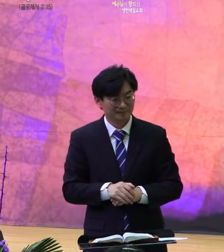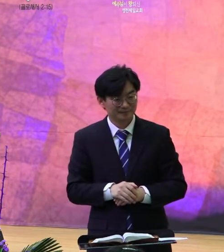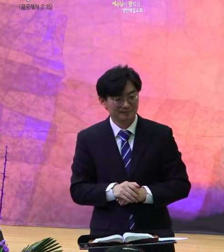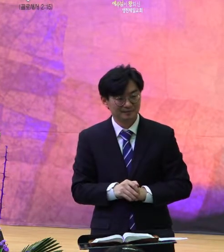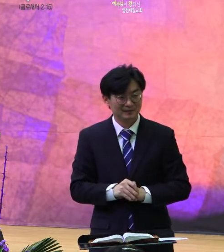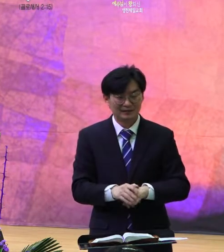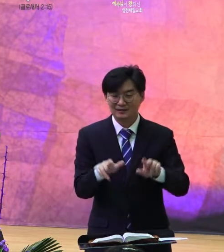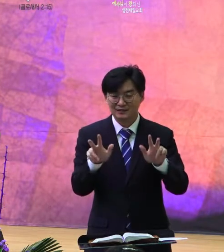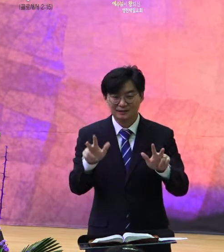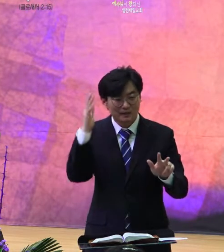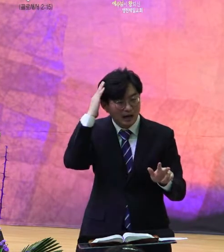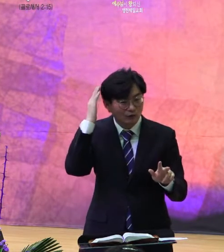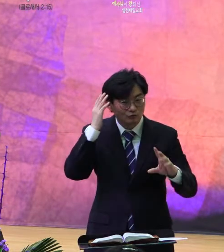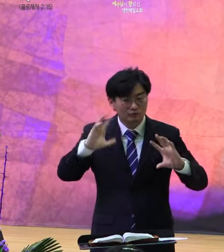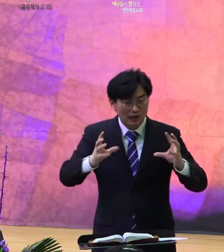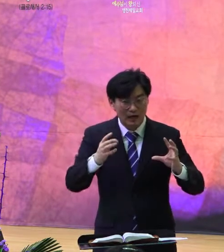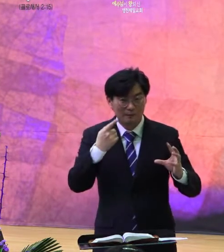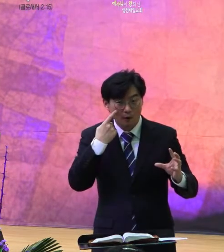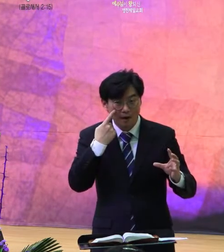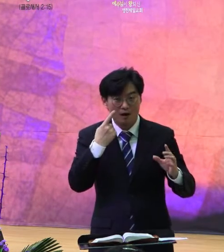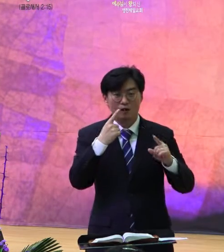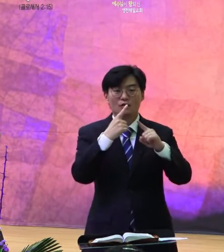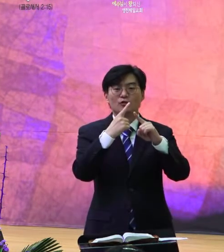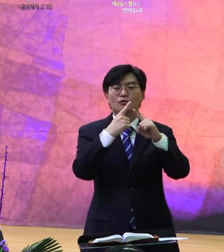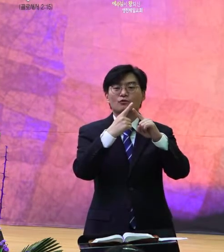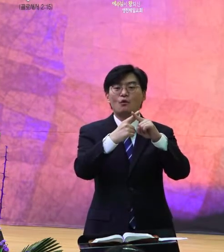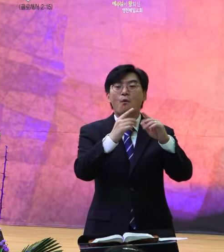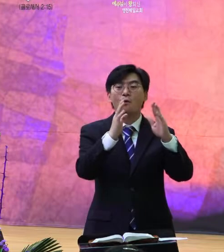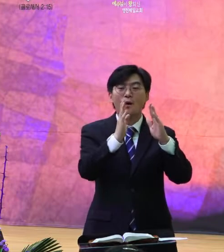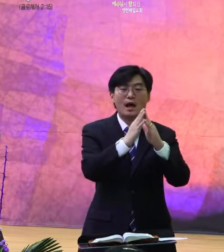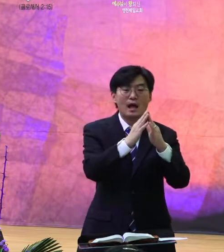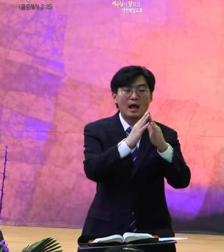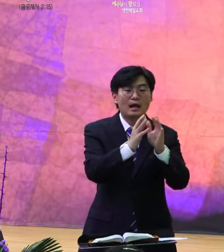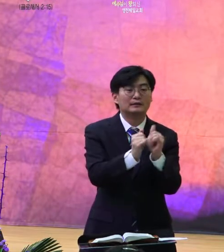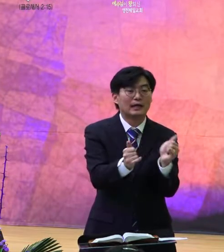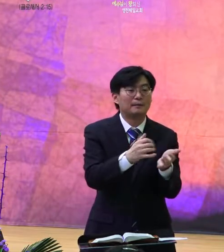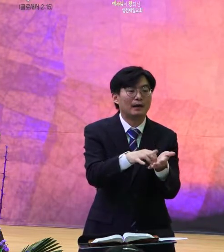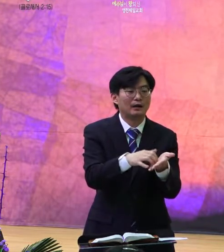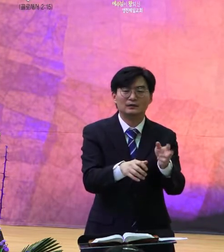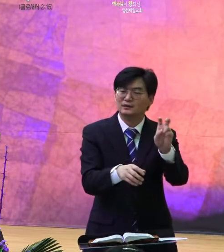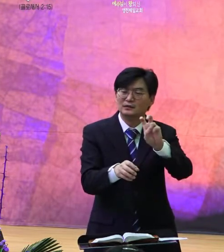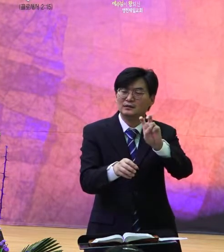지금 우리나라에 기독교인이 약 한 20% 정도 될 겁니다.